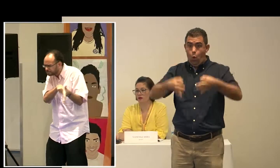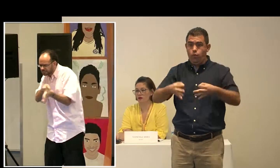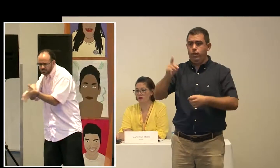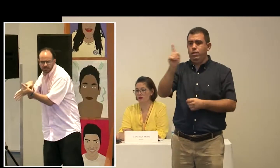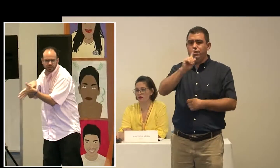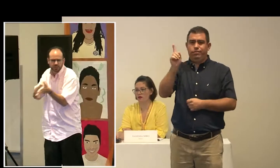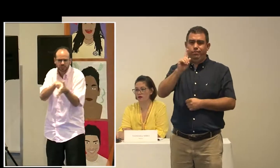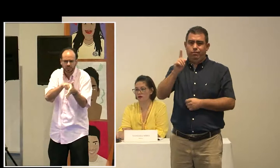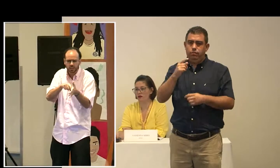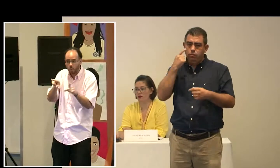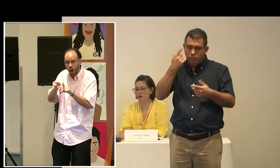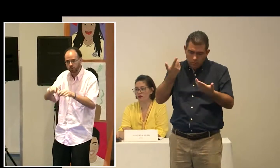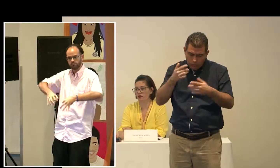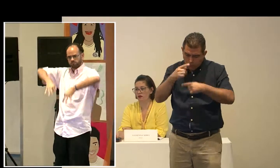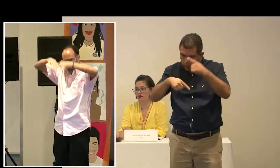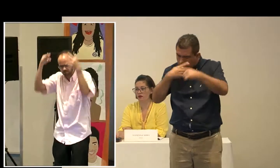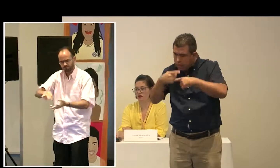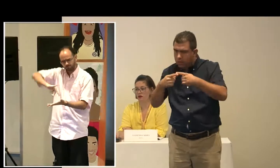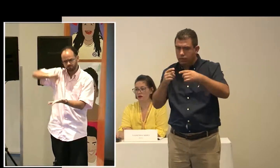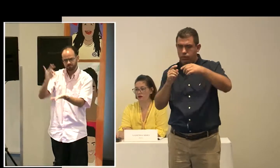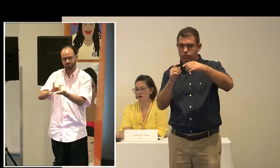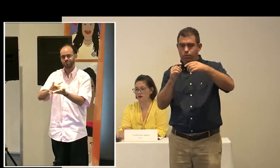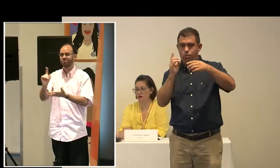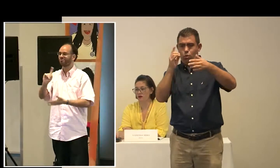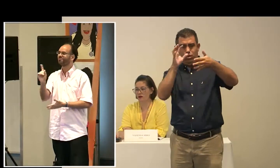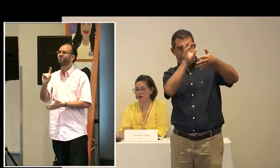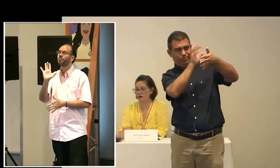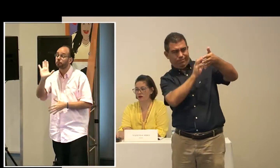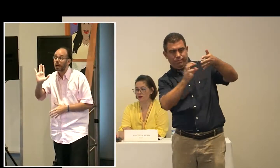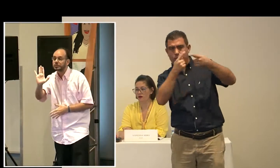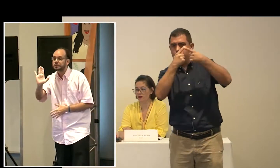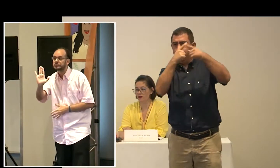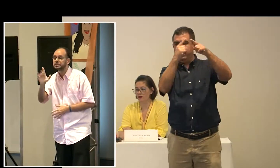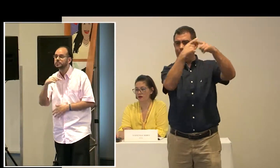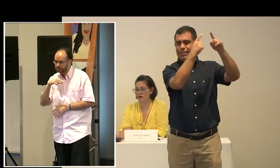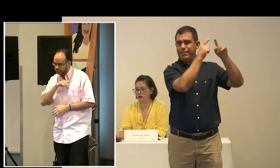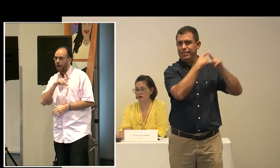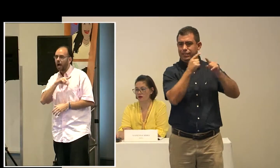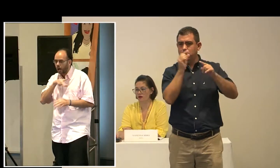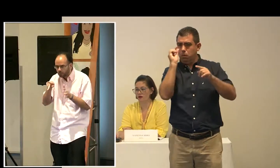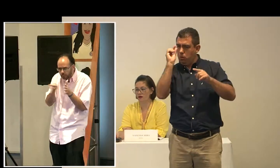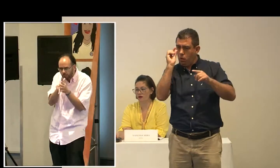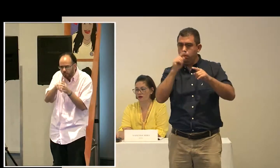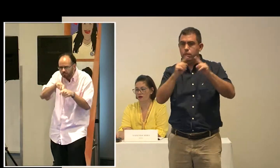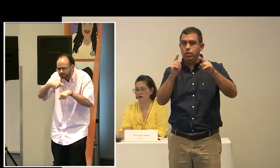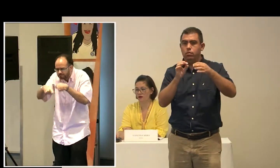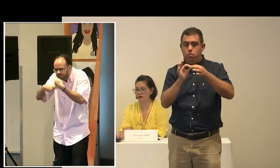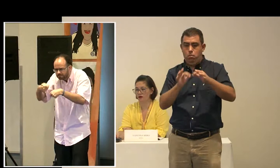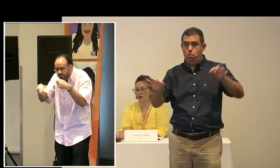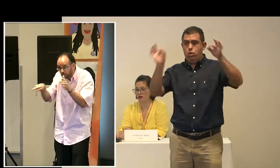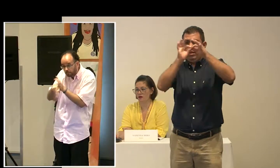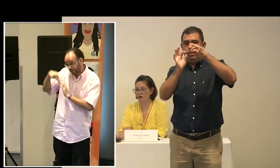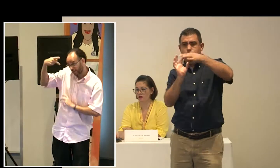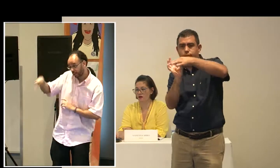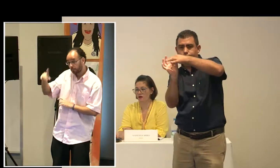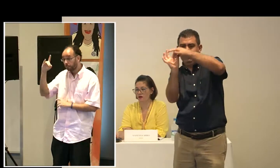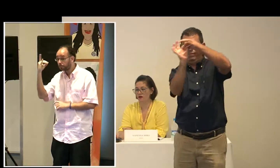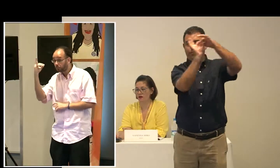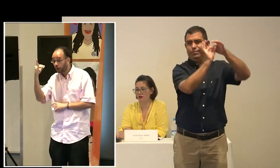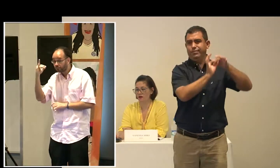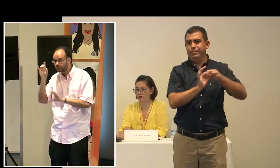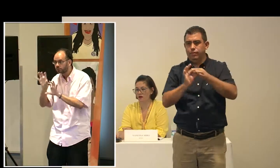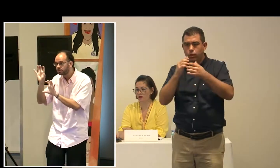Os ouvintes e os surdos se reuniram para que pudessem fazer uma pesquisa real acerca da comunidade